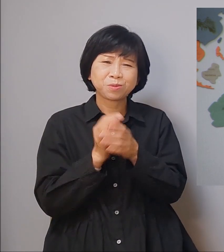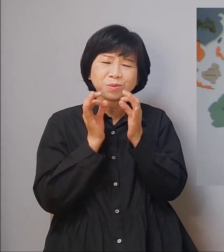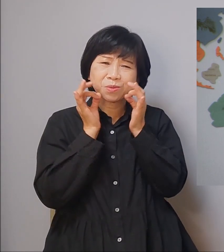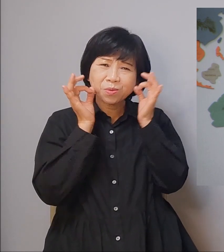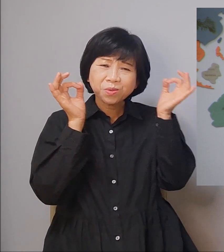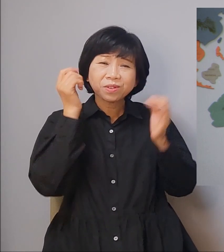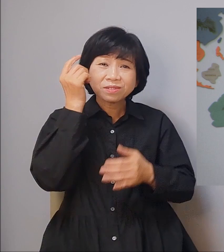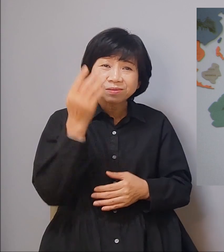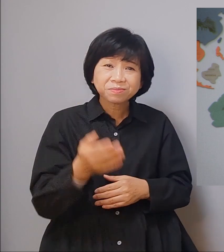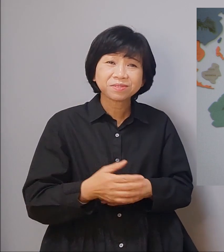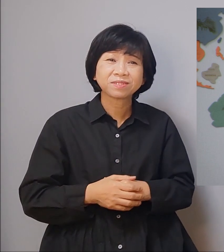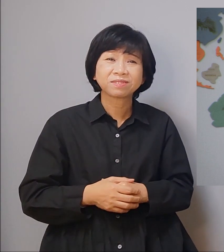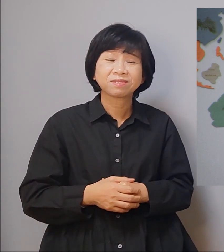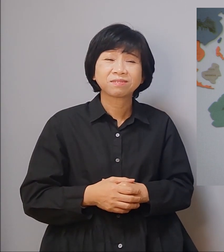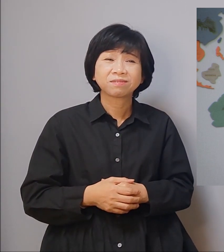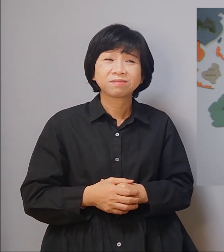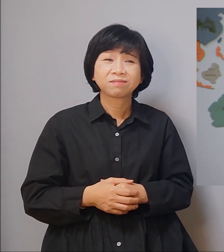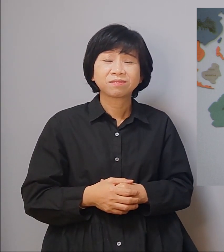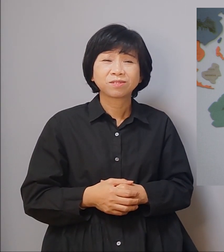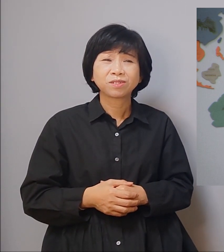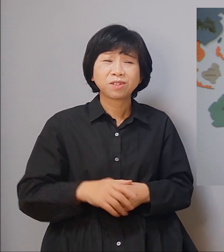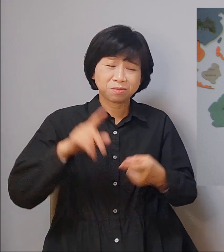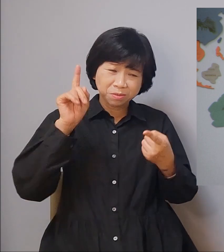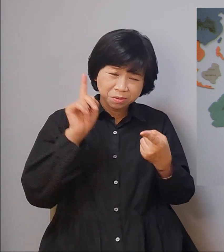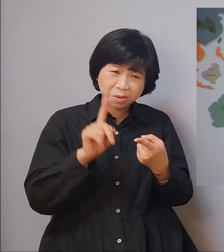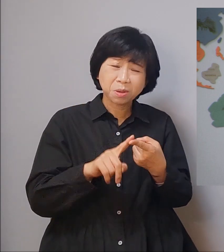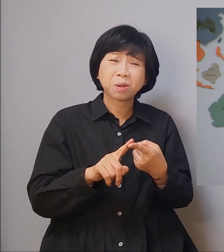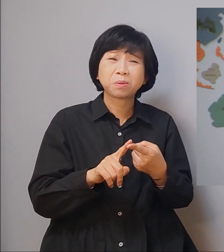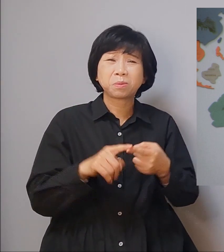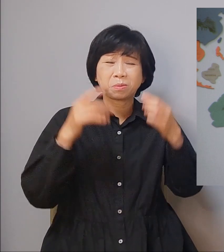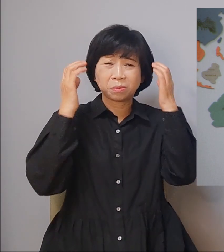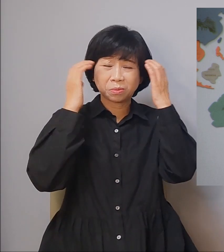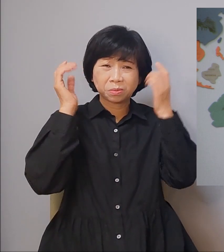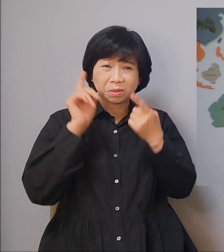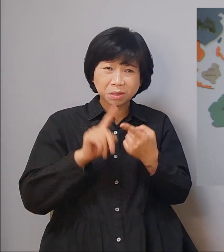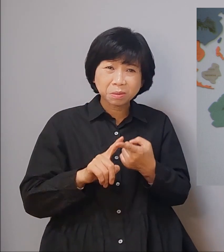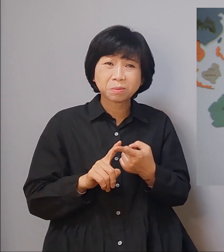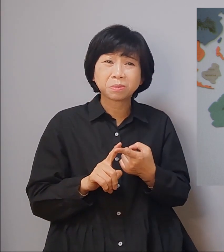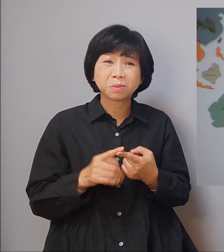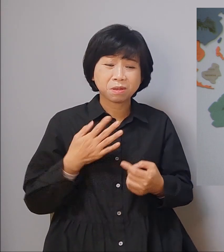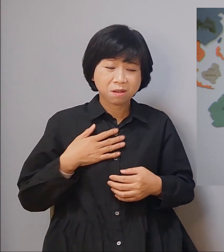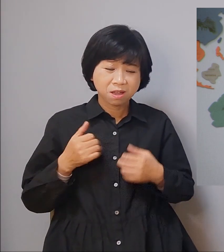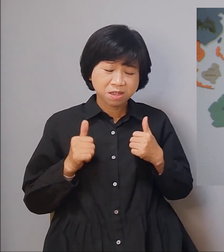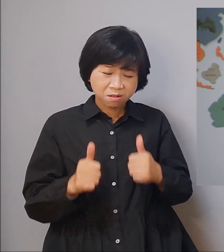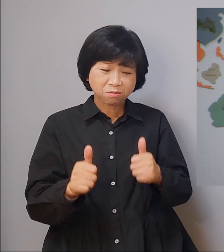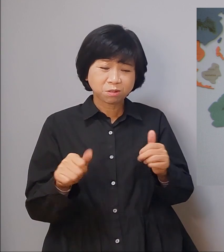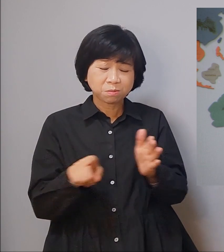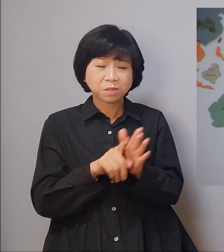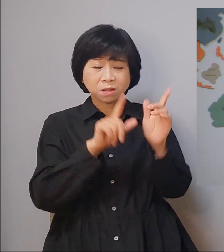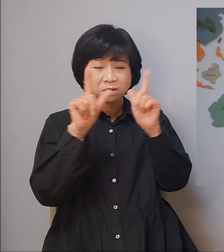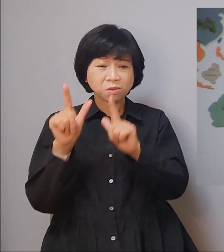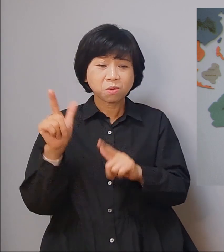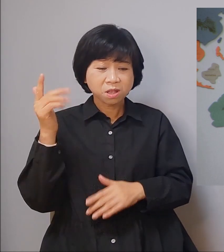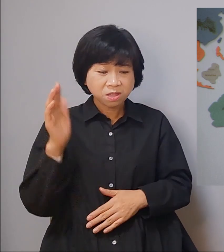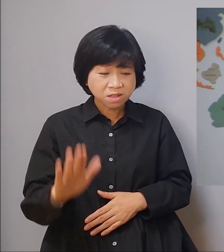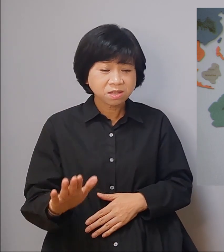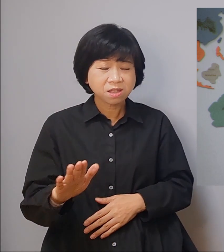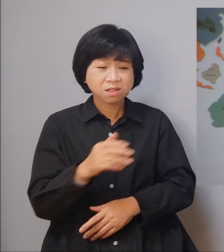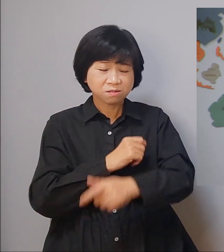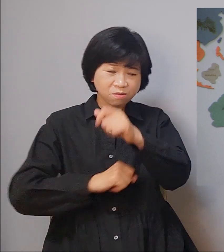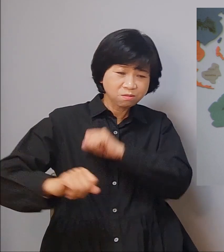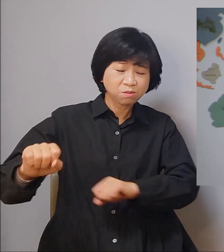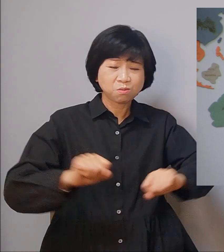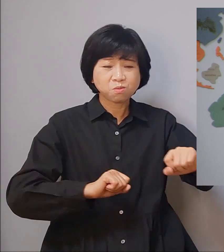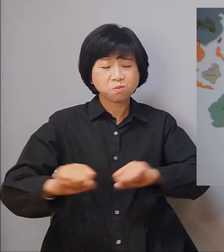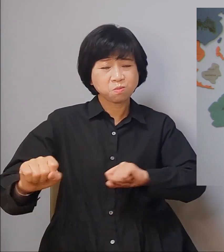노력하셨습니까? 그런데도 도저히 그 상황에서 벗어나지 못할 것 같습니까? 내가 열심히 신앙생활했는데, 내가 팔 걷어붙이고